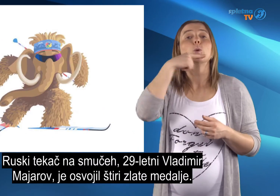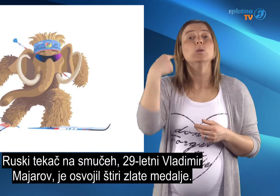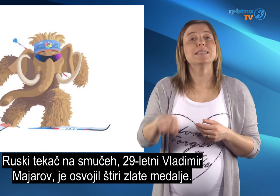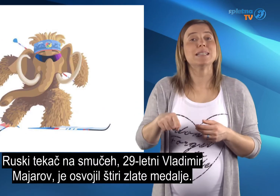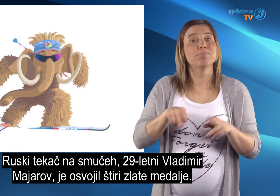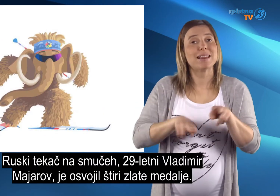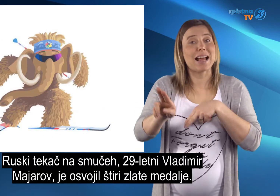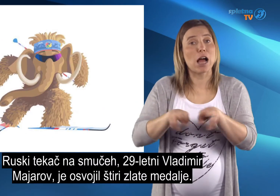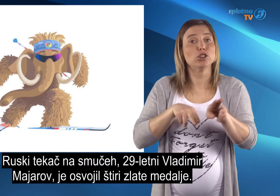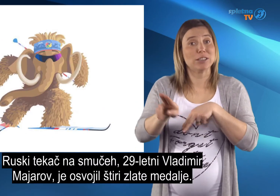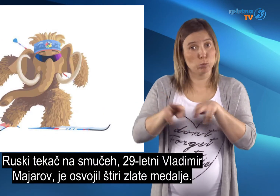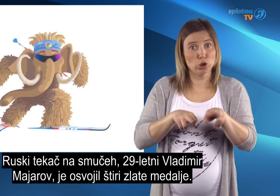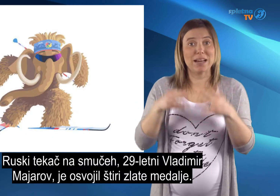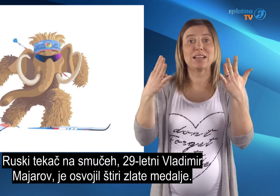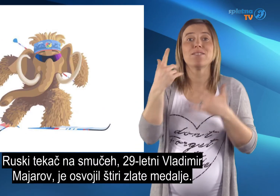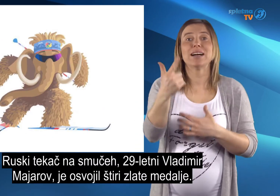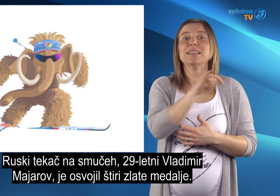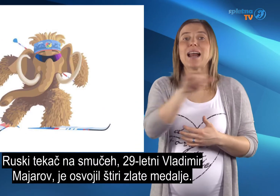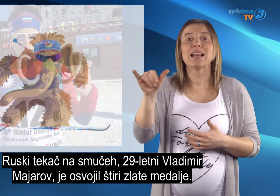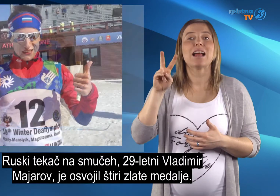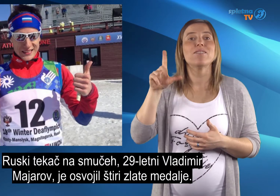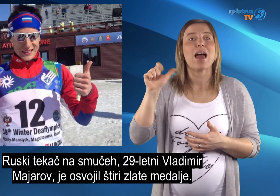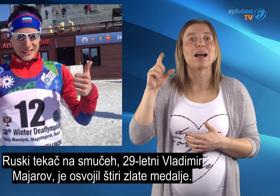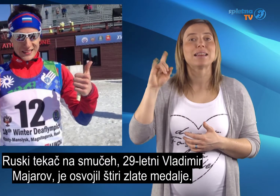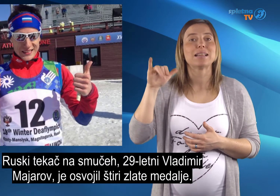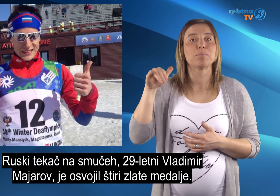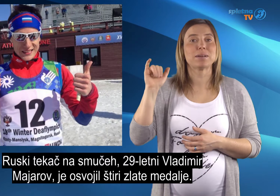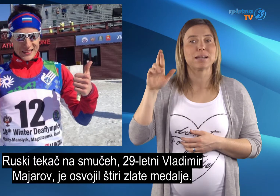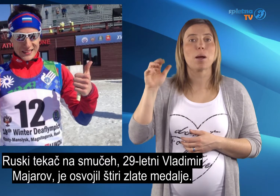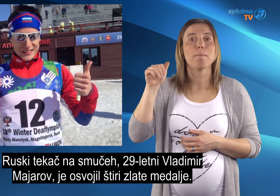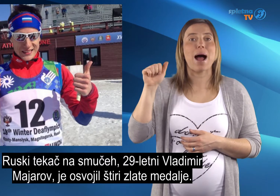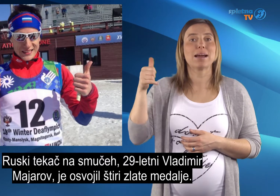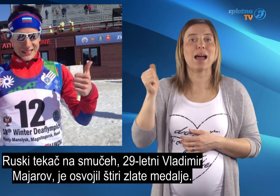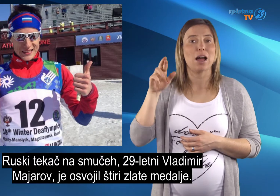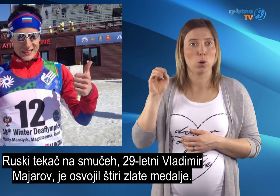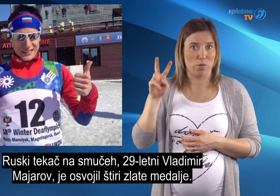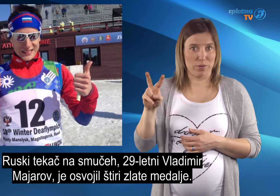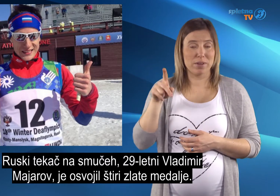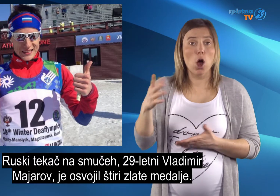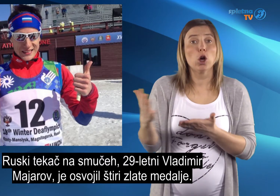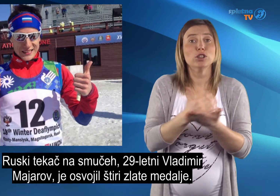Ruski tekač na smučeh, 29-letni Vladimir Majarov, je osvojil 4 zlate medalje.